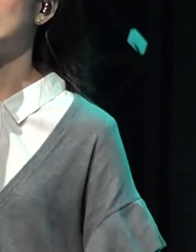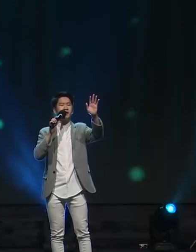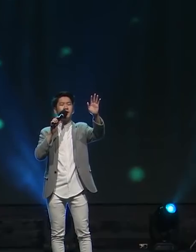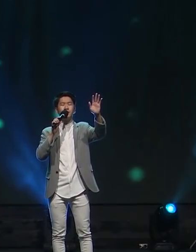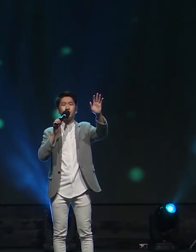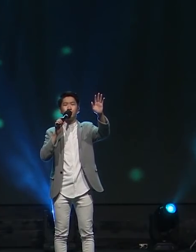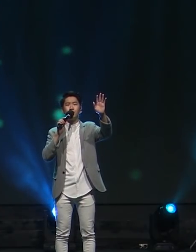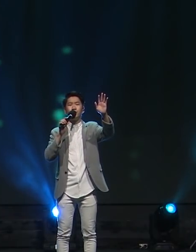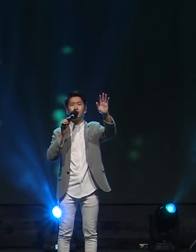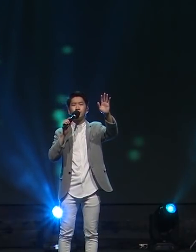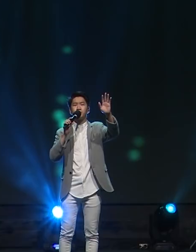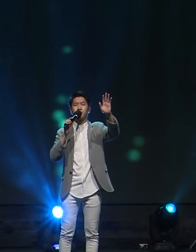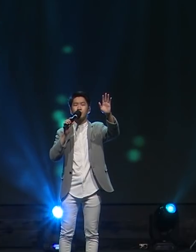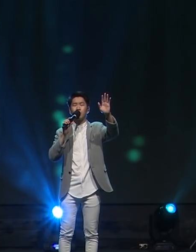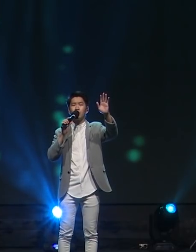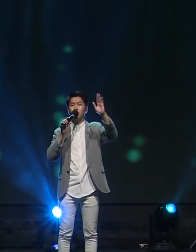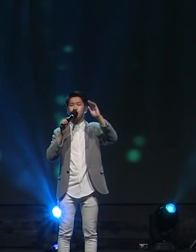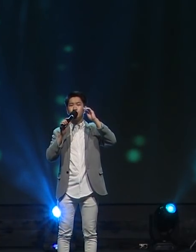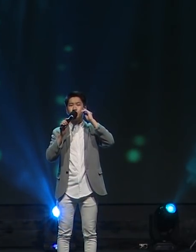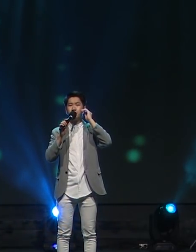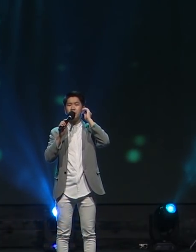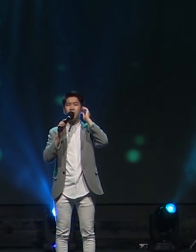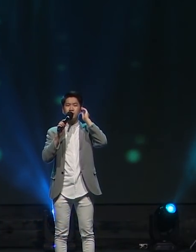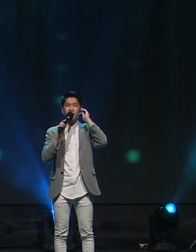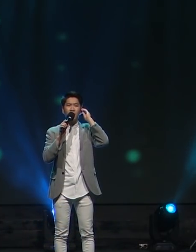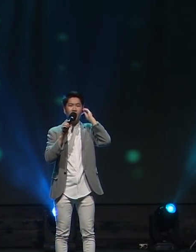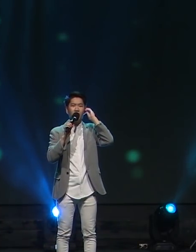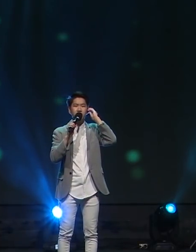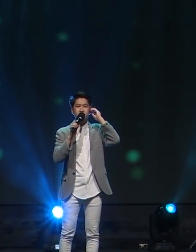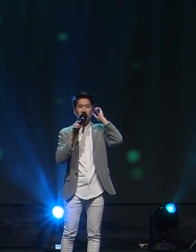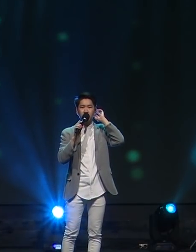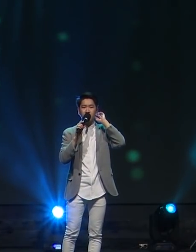Bantu diriku untuk